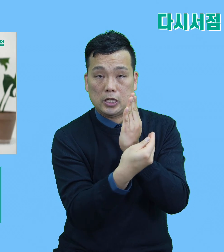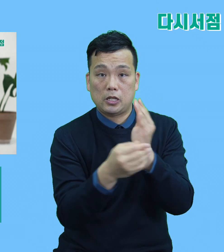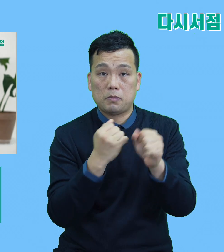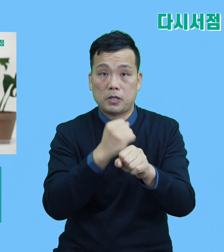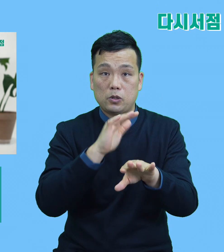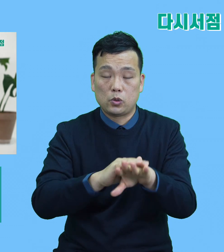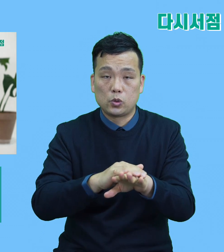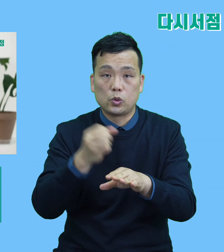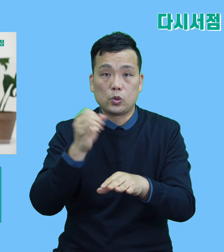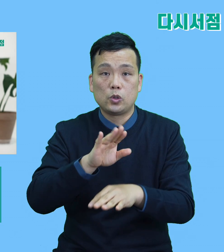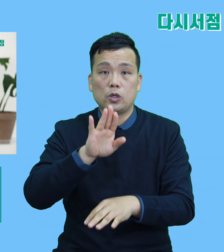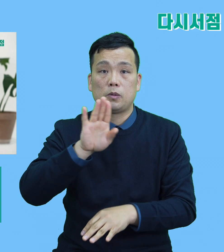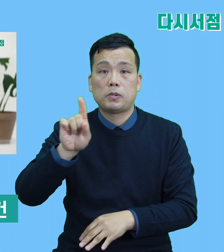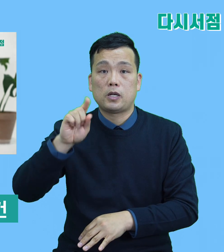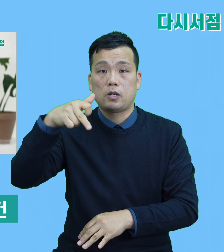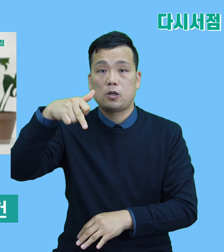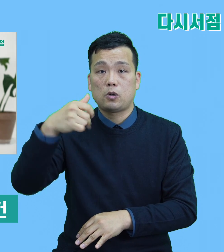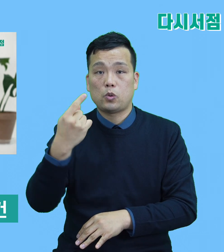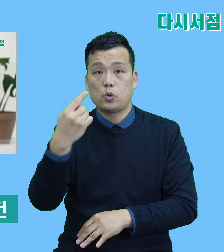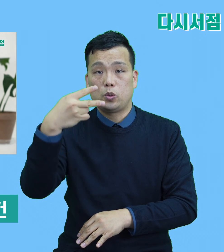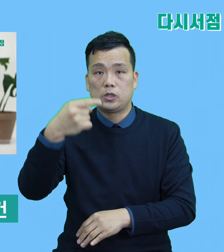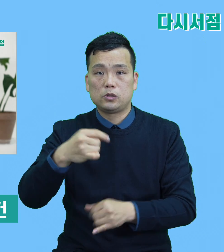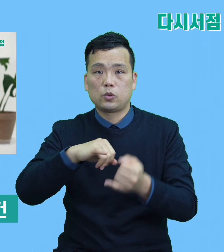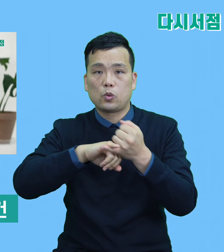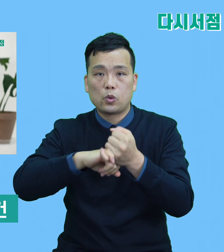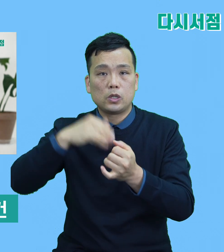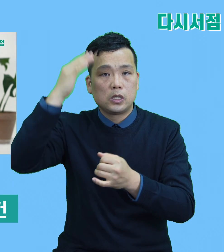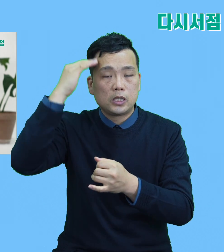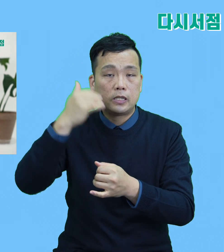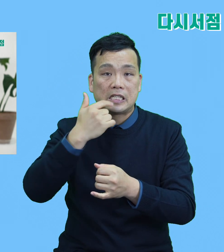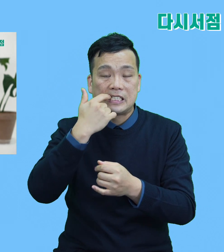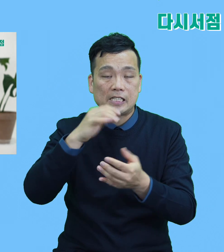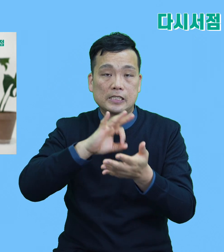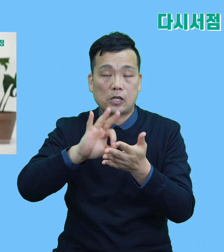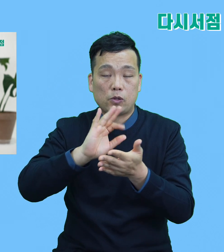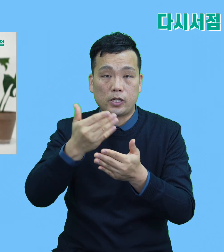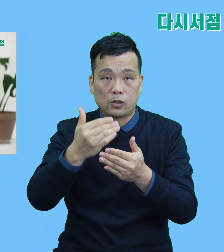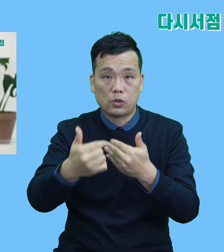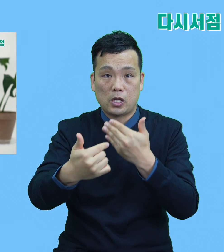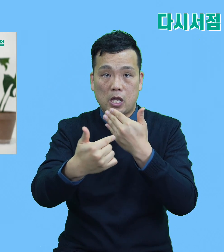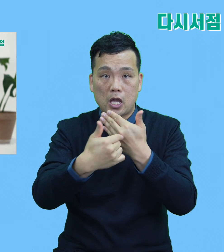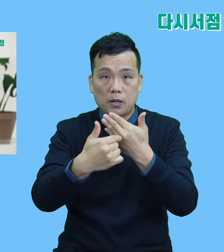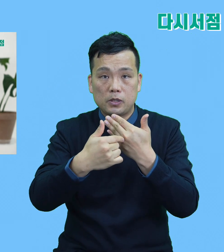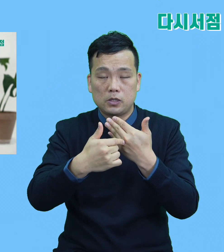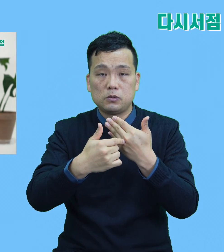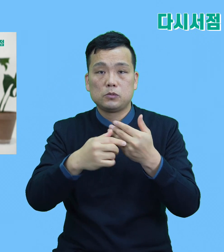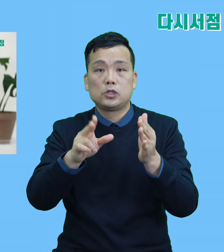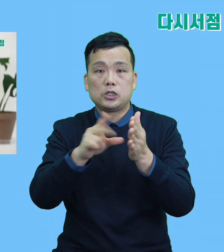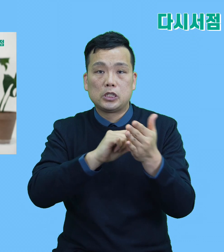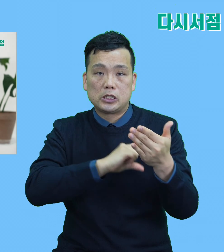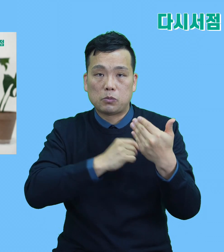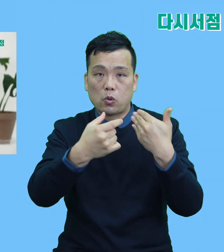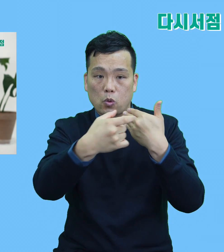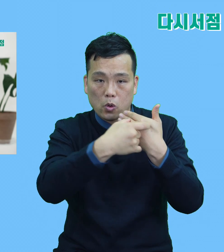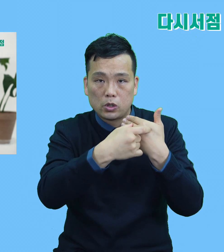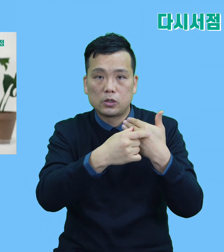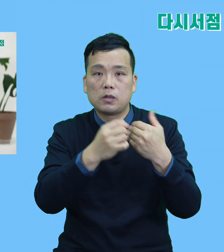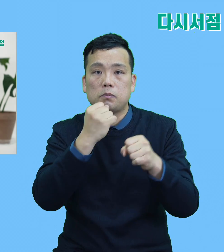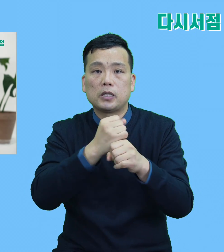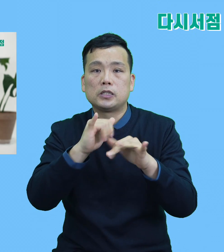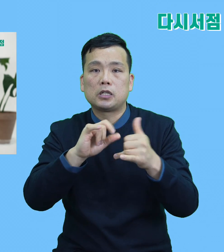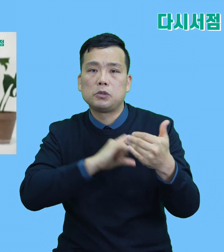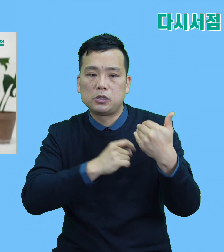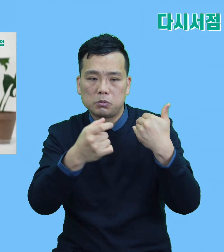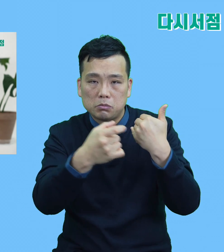흰색에 검은색으로 찍혀야 되고 그리고 앞표지에는 무조건 제목과 저자 이름이 있어야 되고 뭐